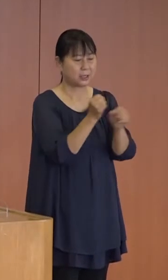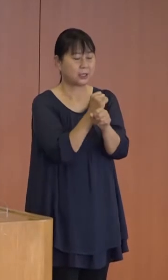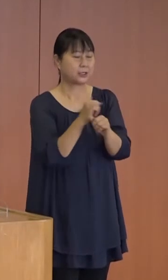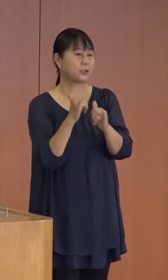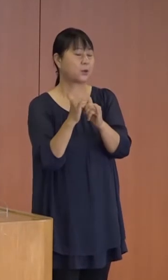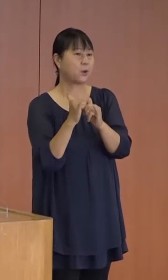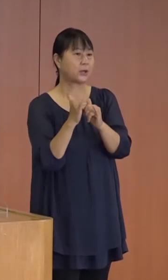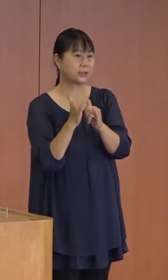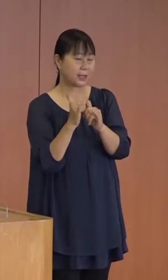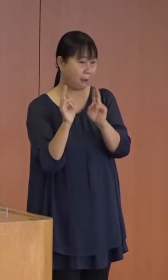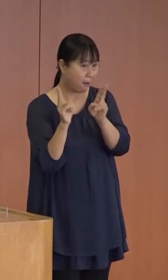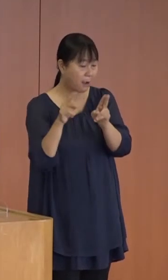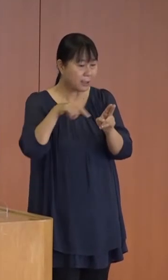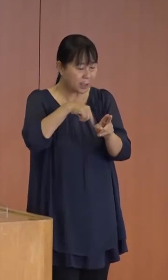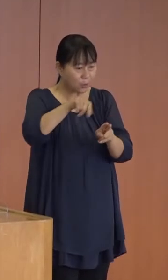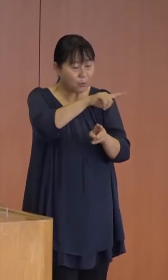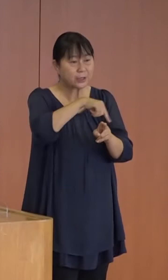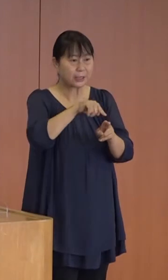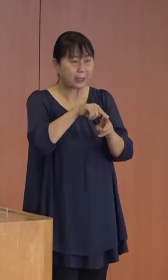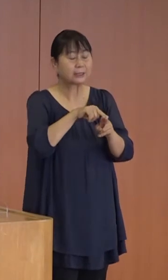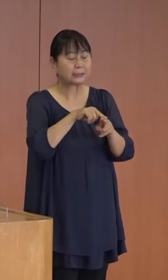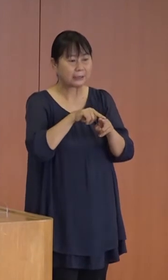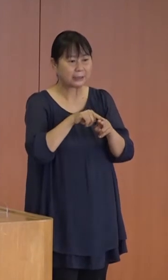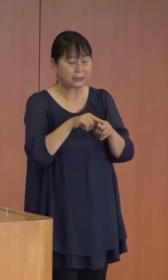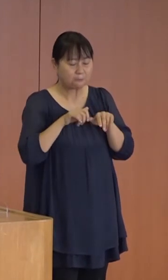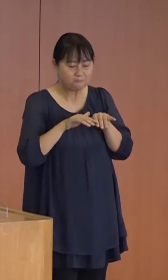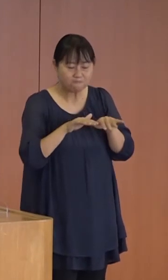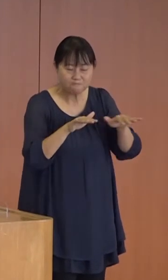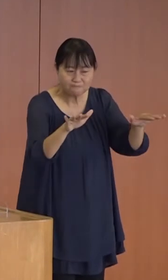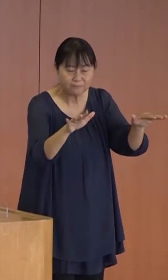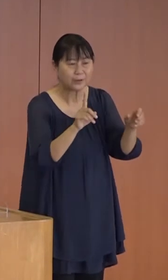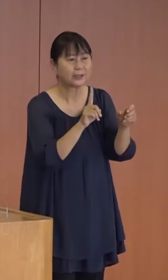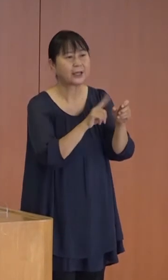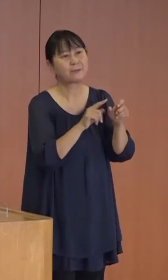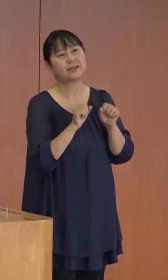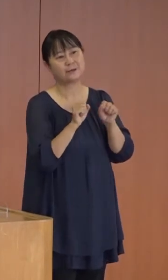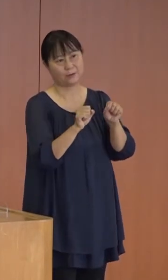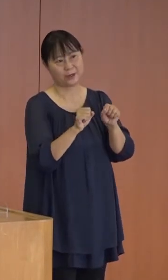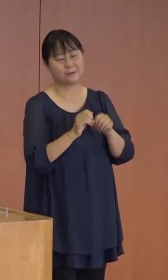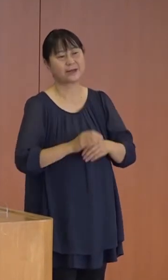への普及啓発を目的として実施するものであります。